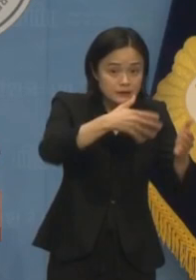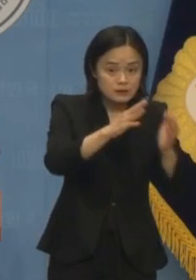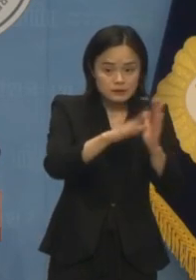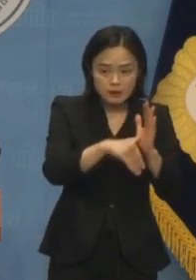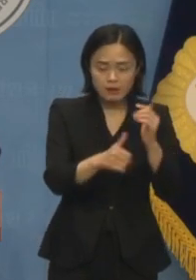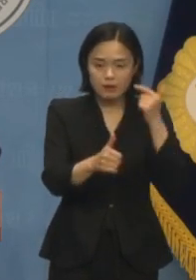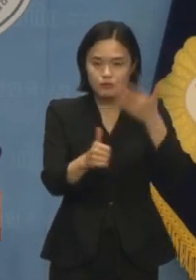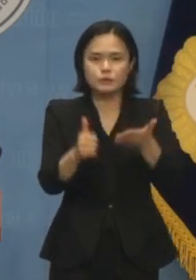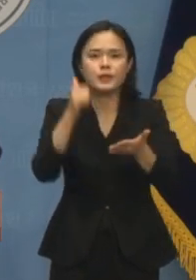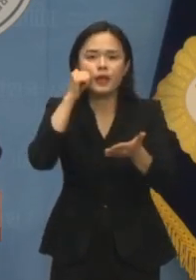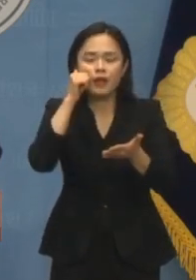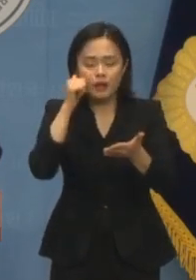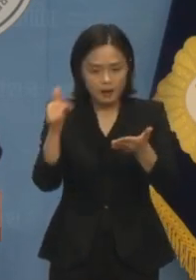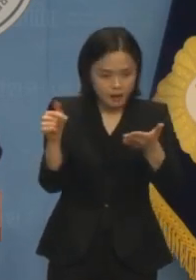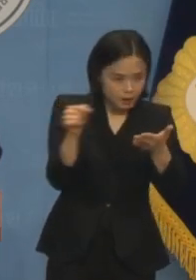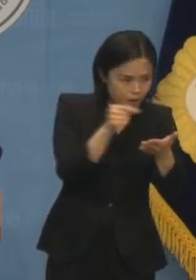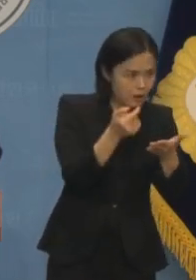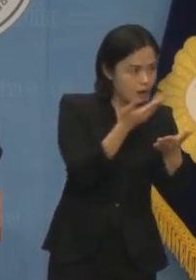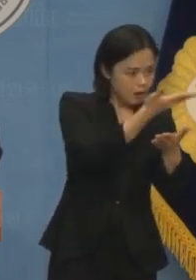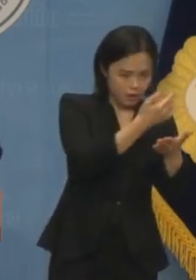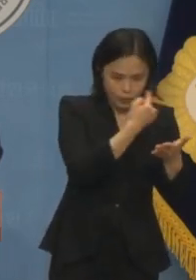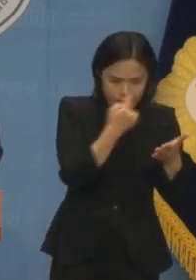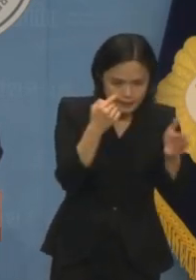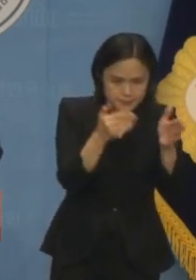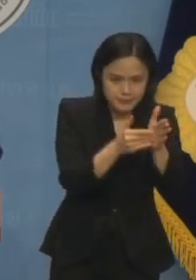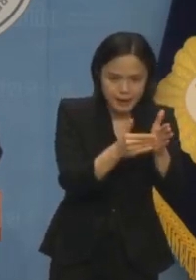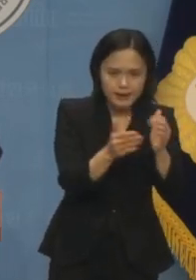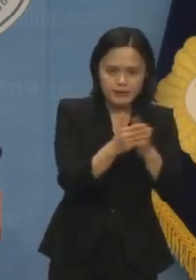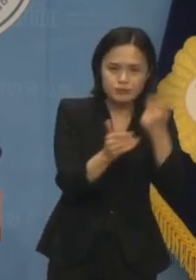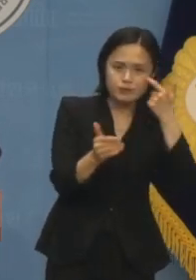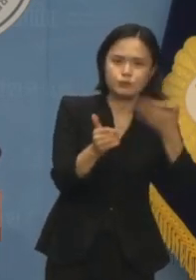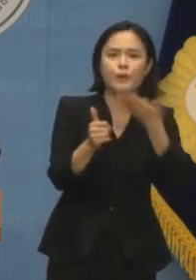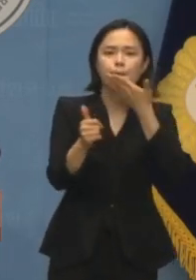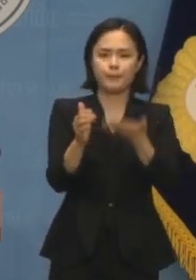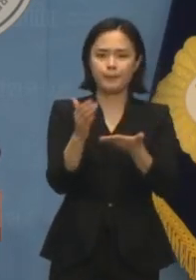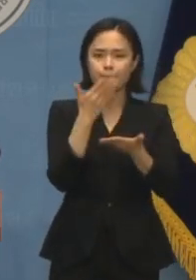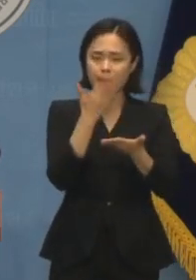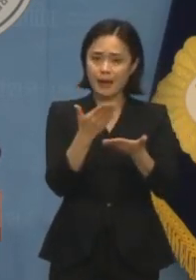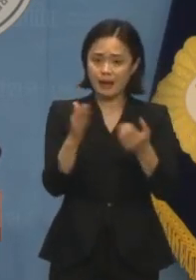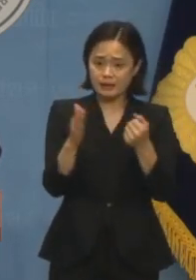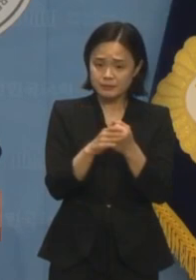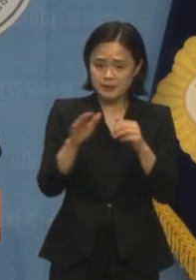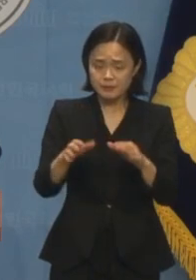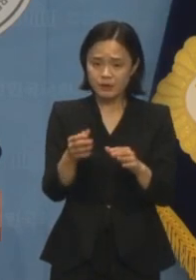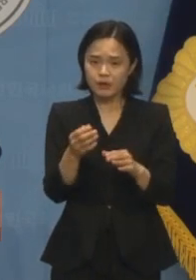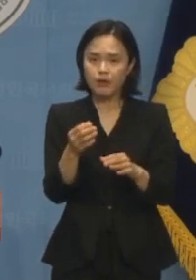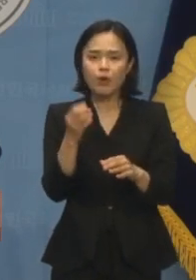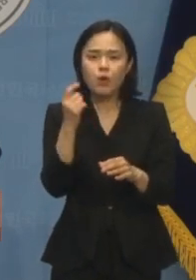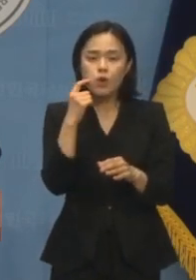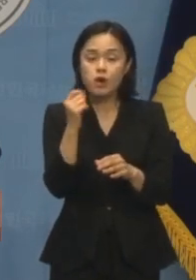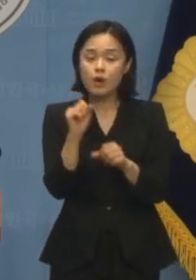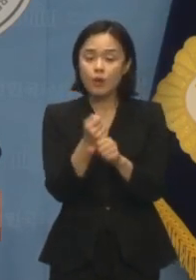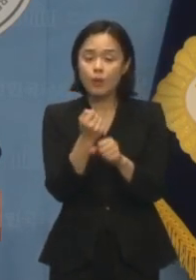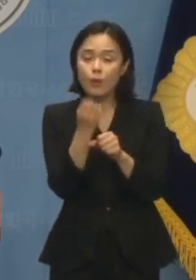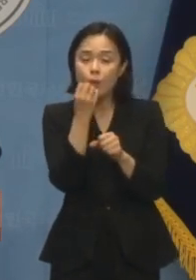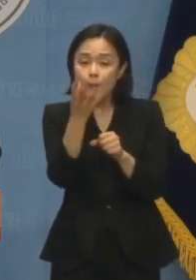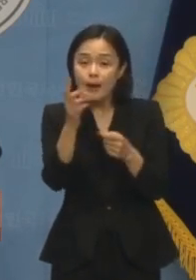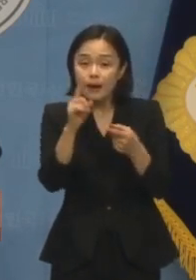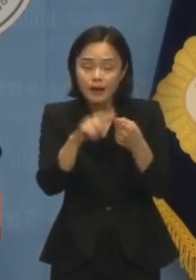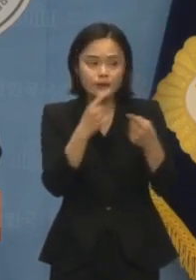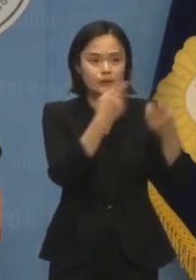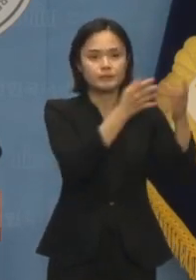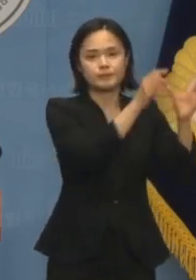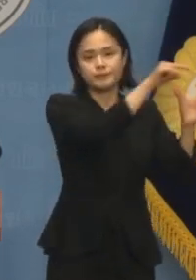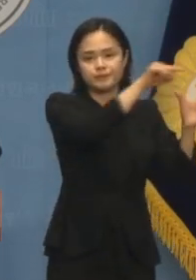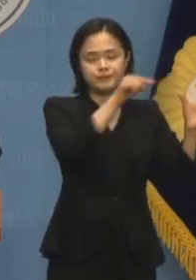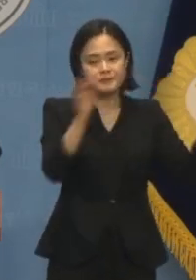사건이 민주당과 연결되어 있을 것이라고 강력하게 의심하고 있습니다. 이 의심이 사실이라면 정치적